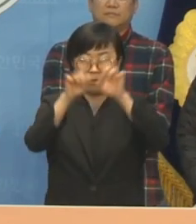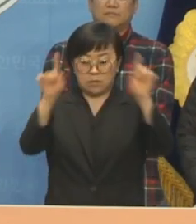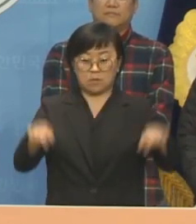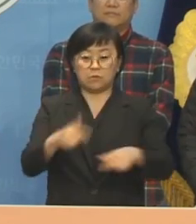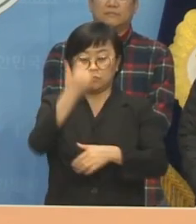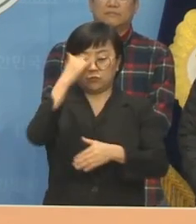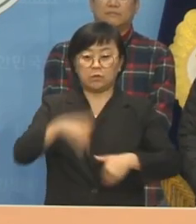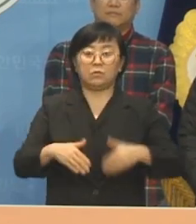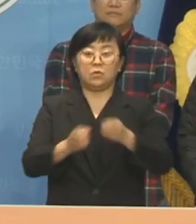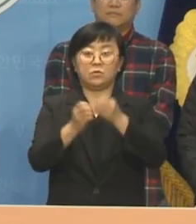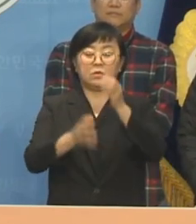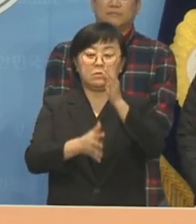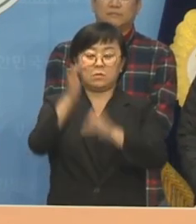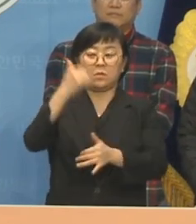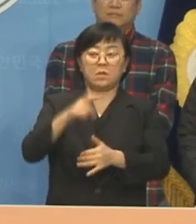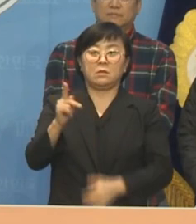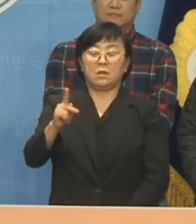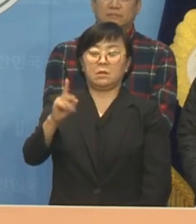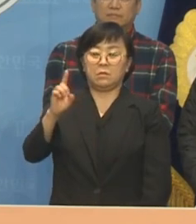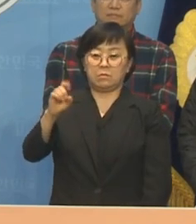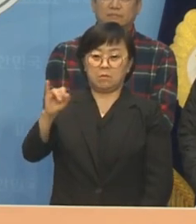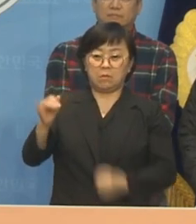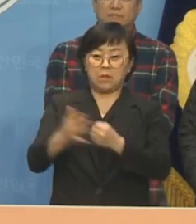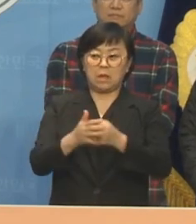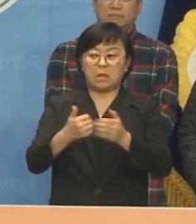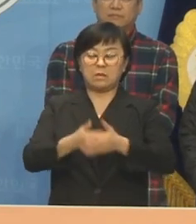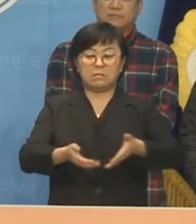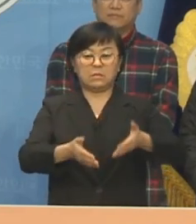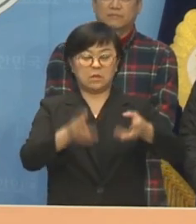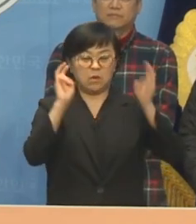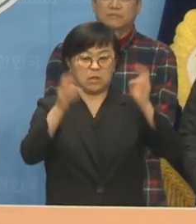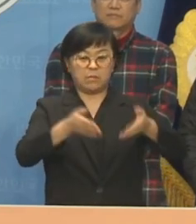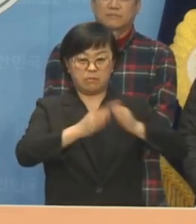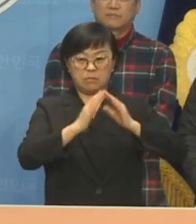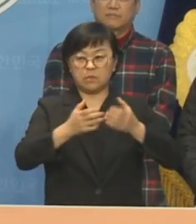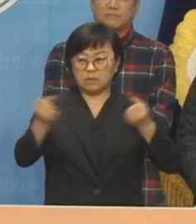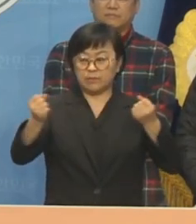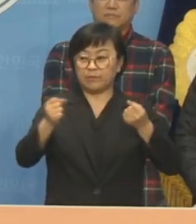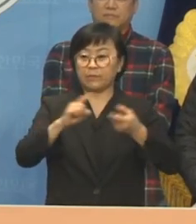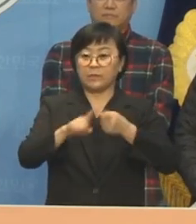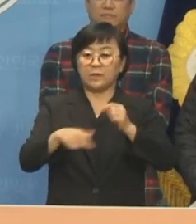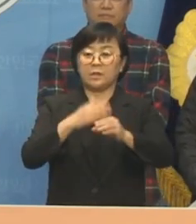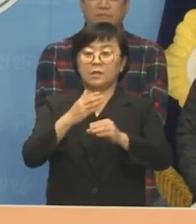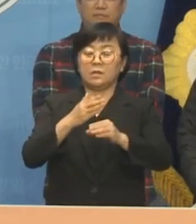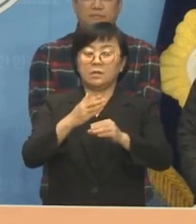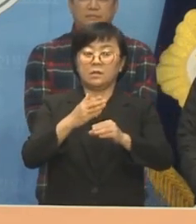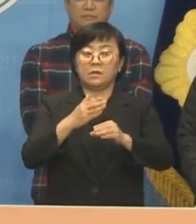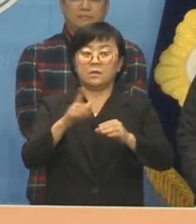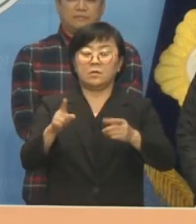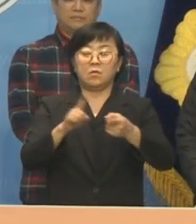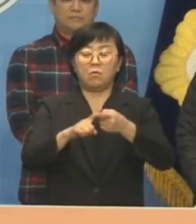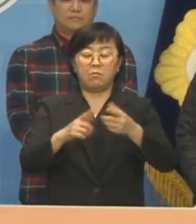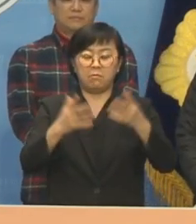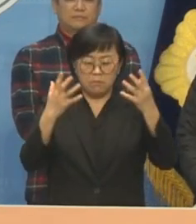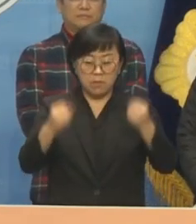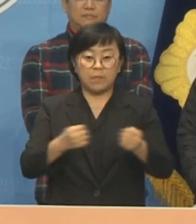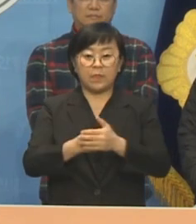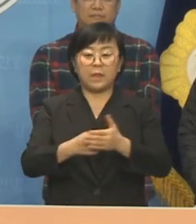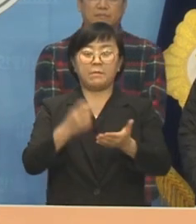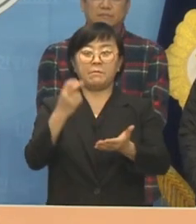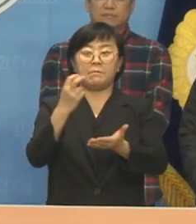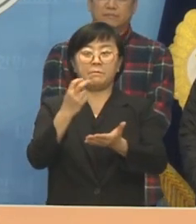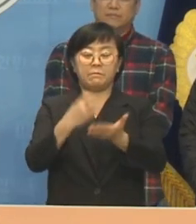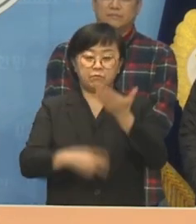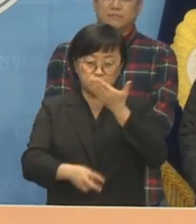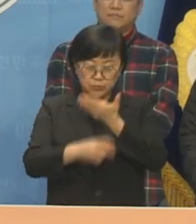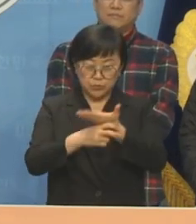충남 논산시와 KDI가 허수아비 업체 설립, 부지 쪼개기, 핵심 시설 알박기 등 온갖 탈법